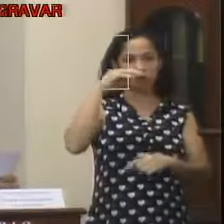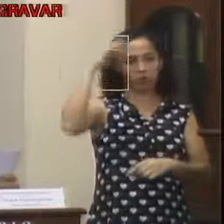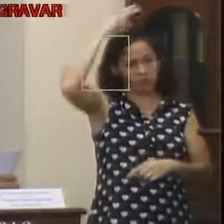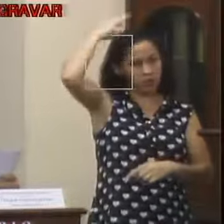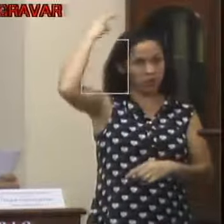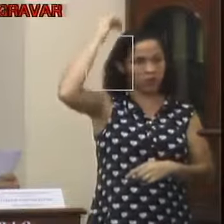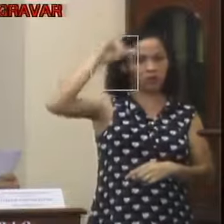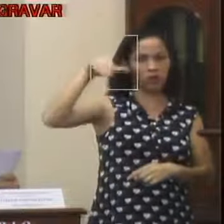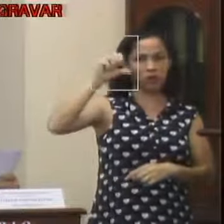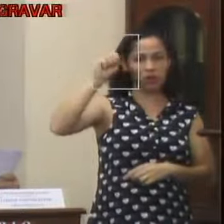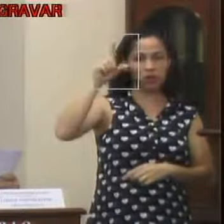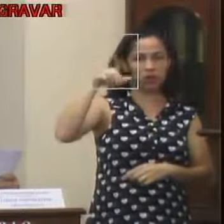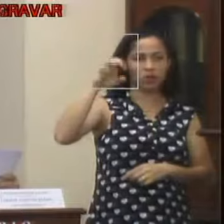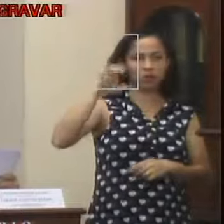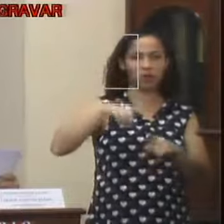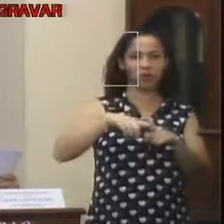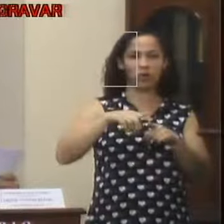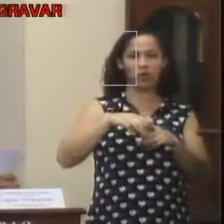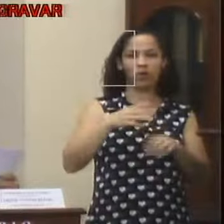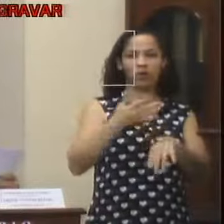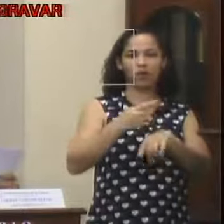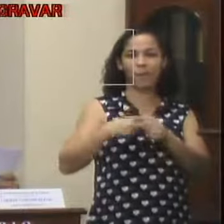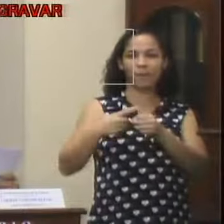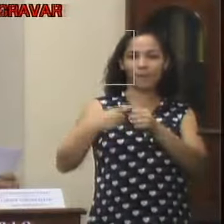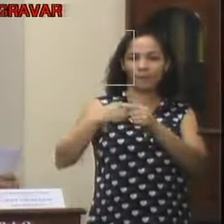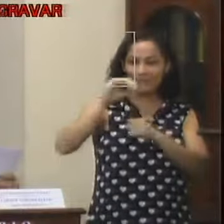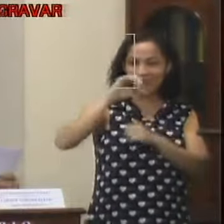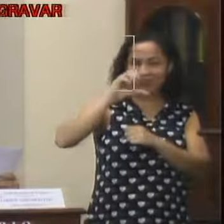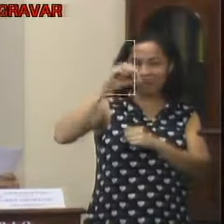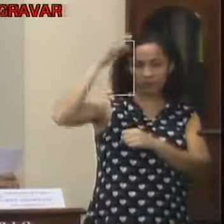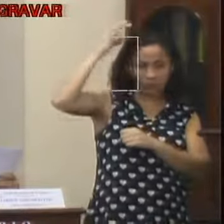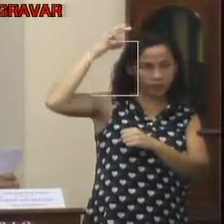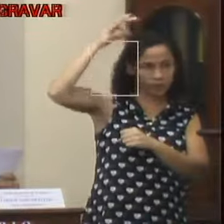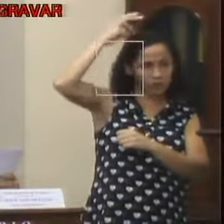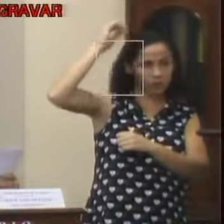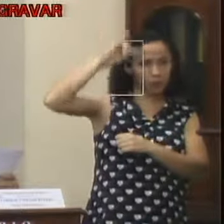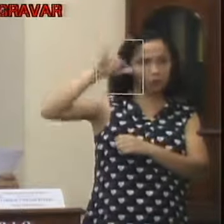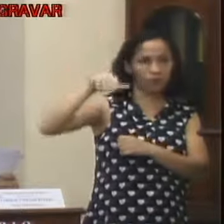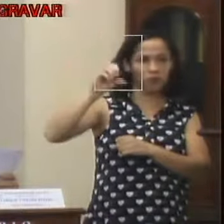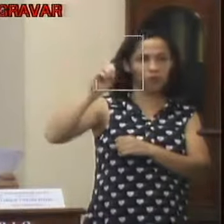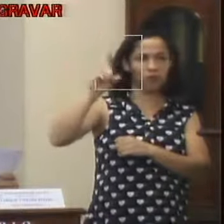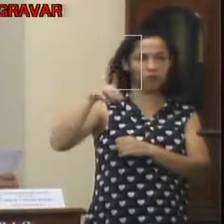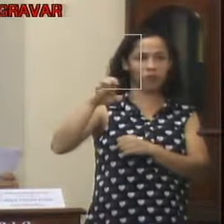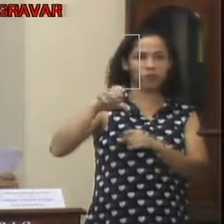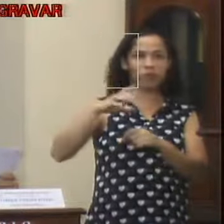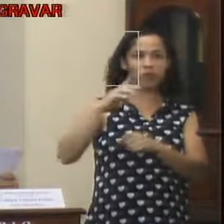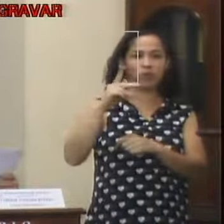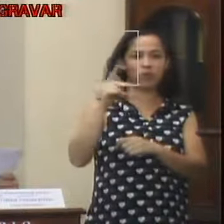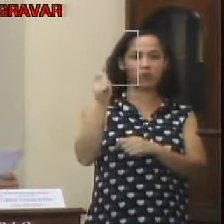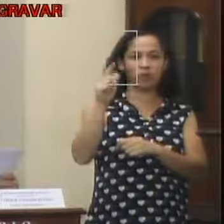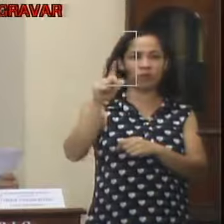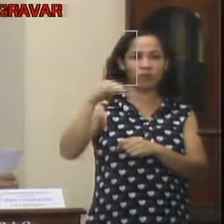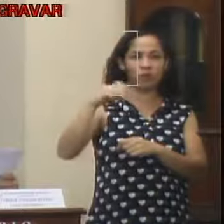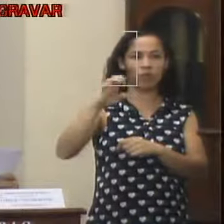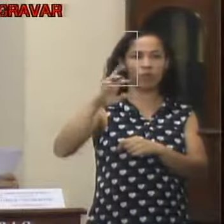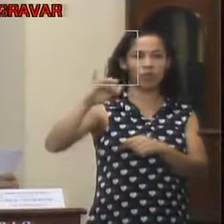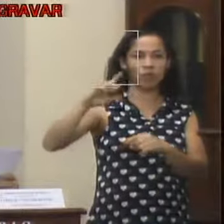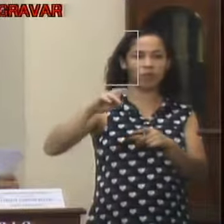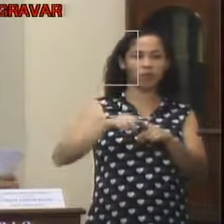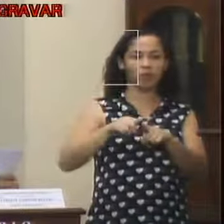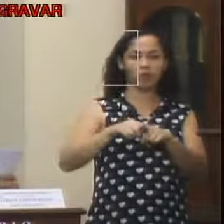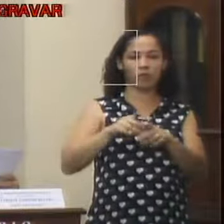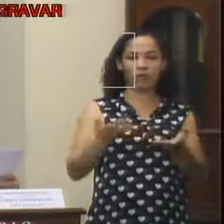Os brinquedos deste parque encontram-se em péssimas condições. Estão enferrujados, quebrados e oferecendo perigo às crianças que o utilizam.